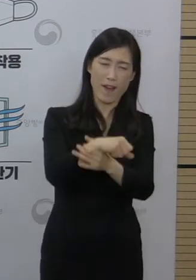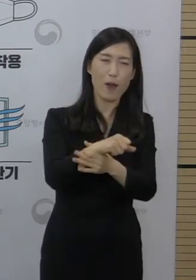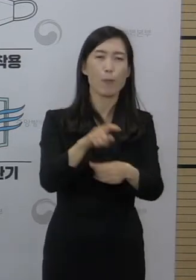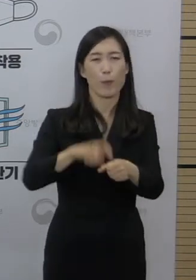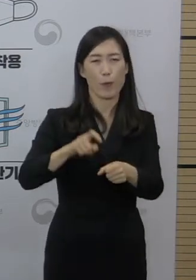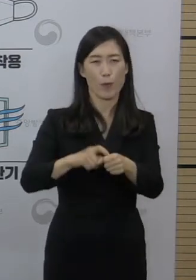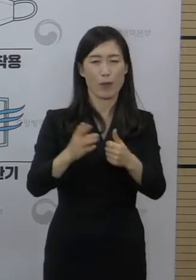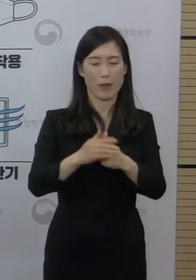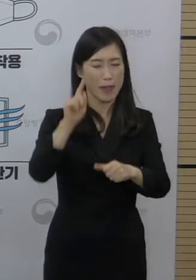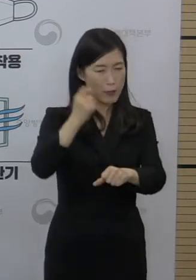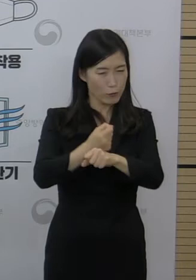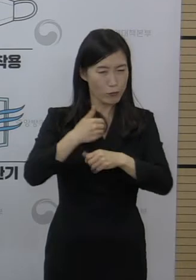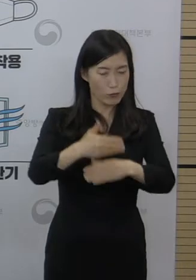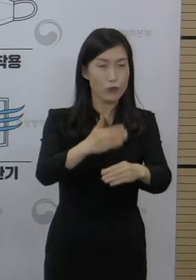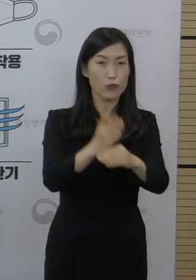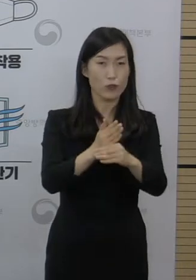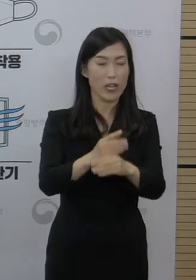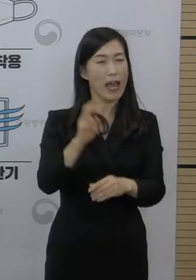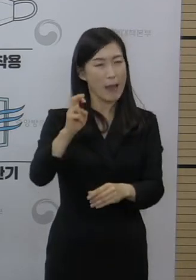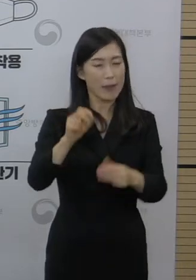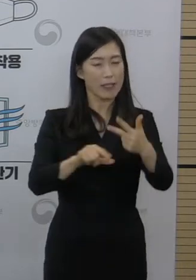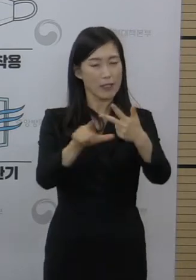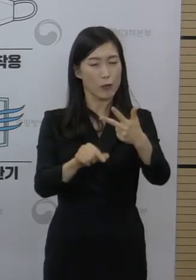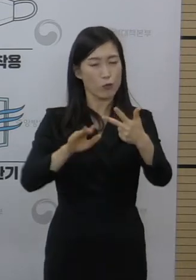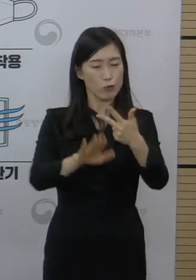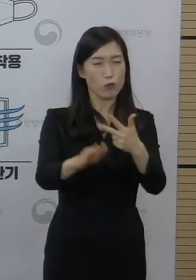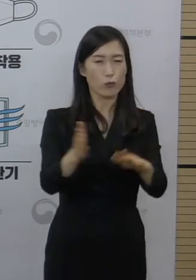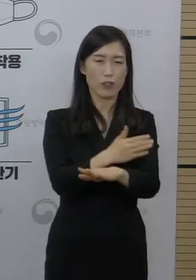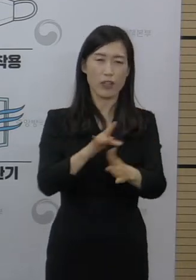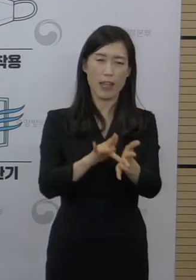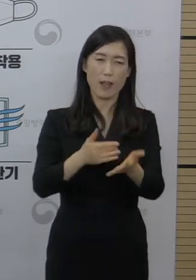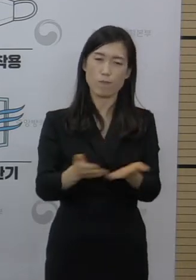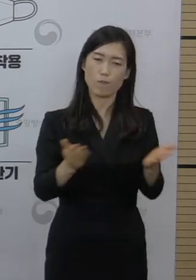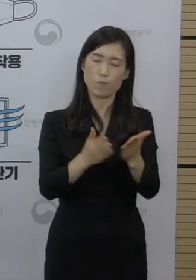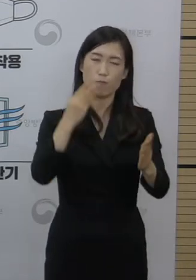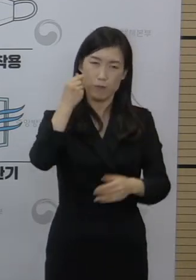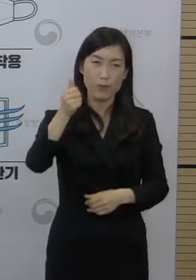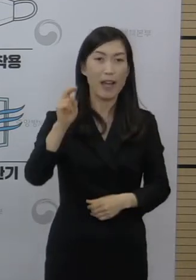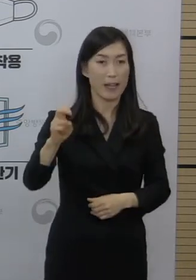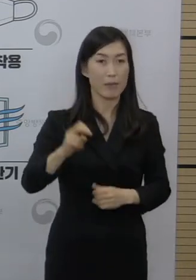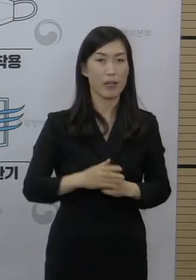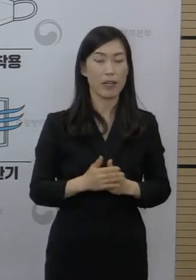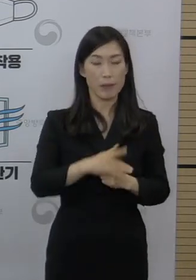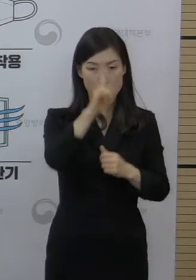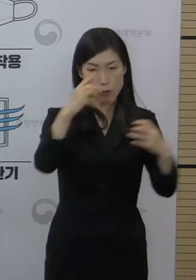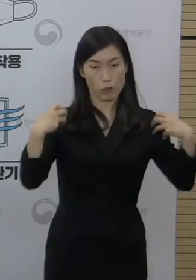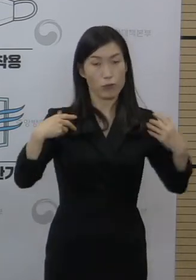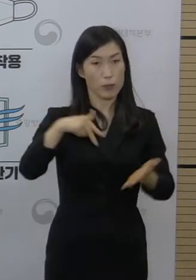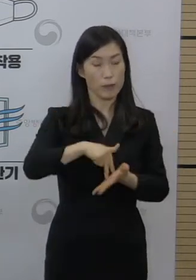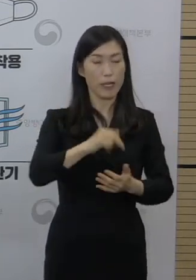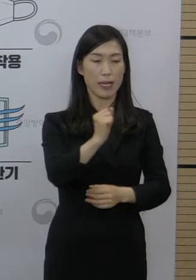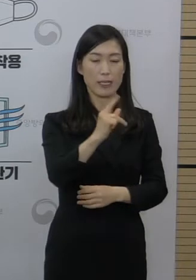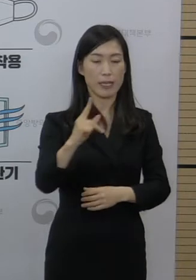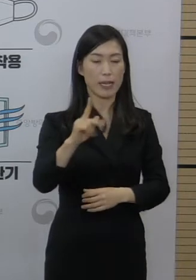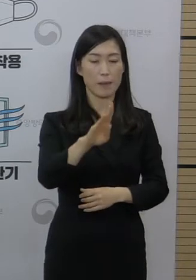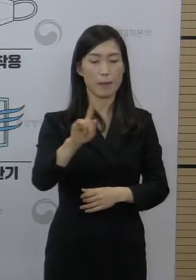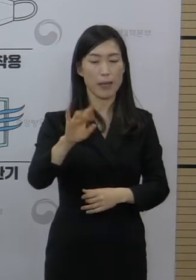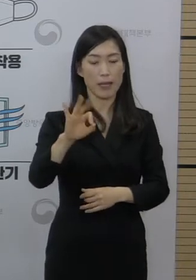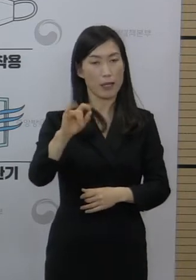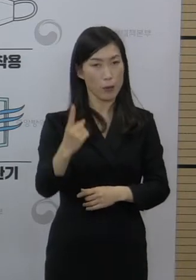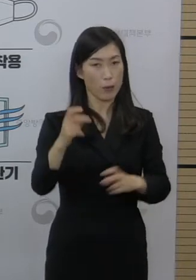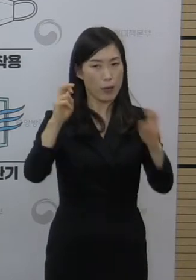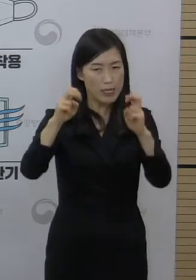하반기부터는 공급이 이루어 질 것으로 예상하고 있습니다 또한 정부는 sk 바이오 사이언스 사회